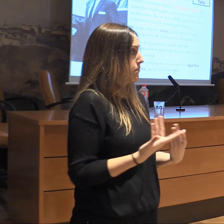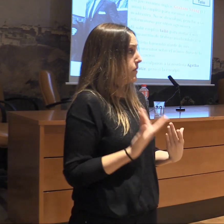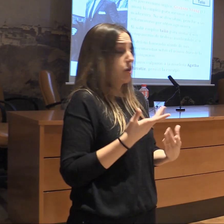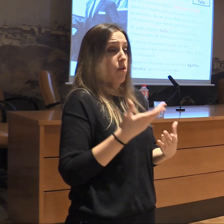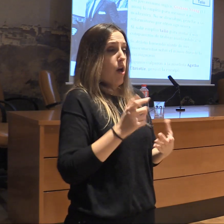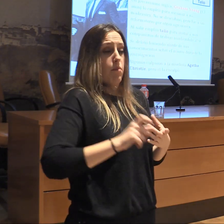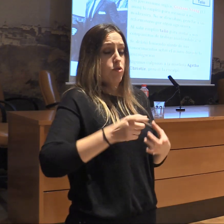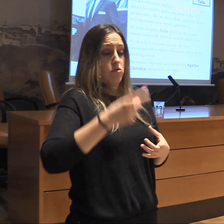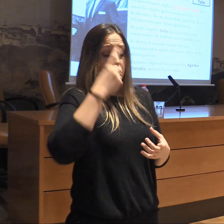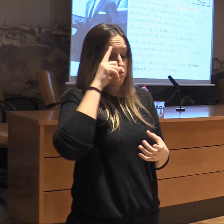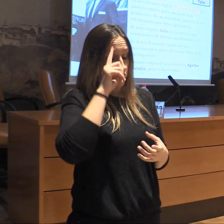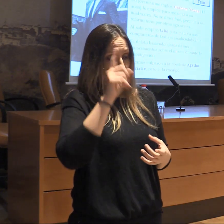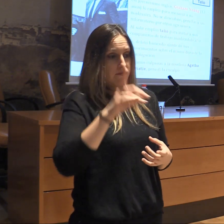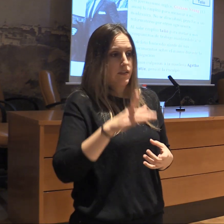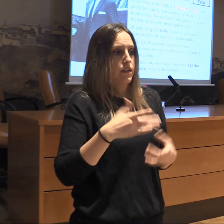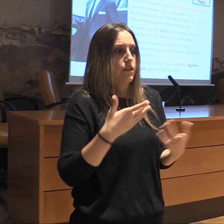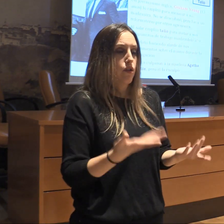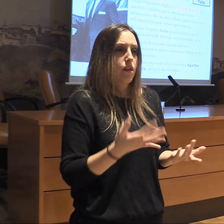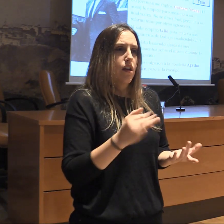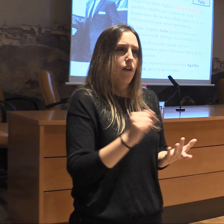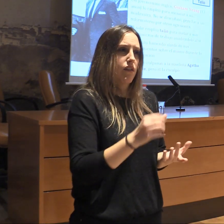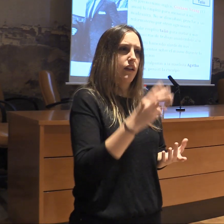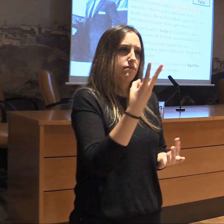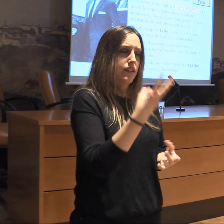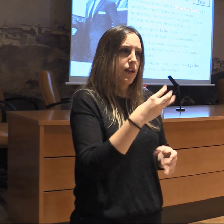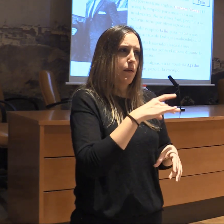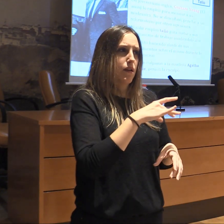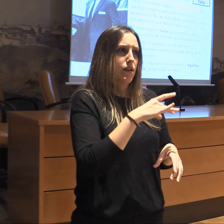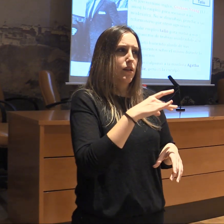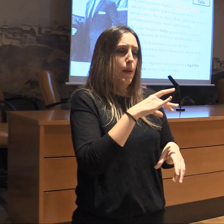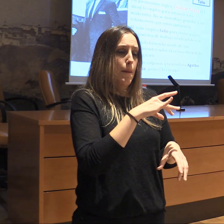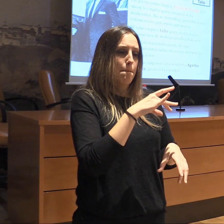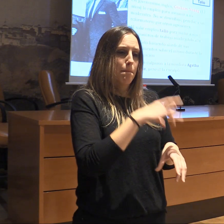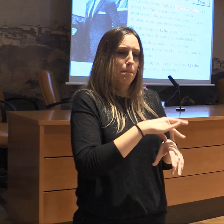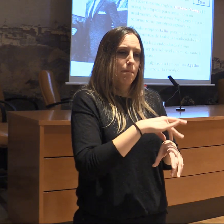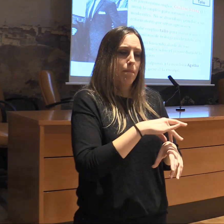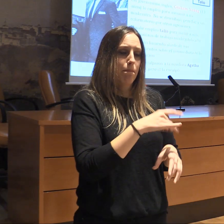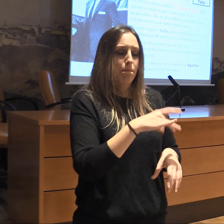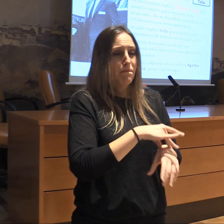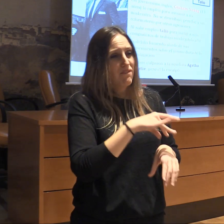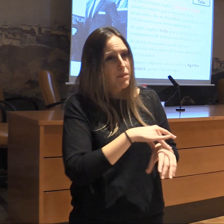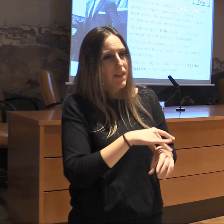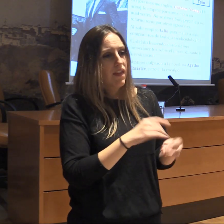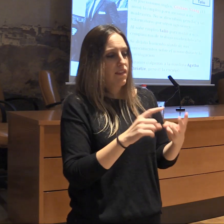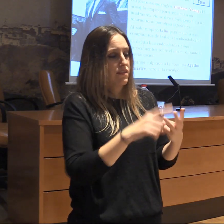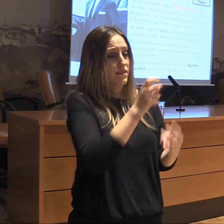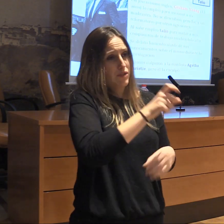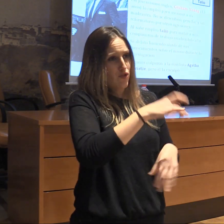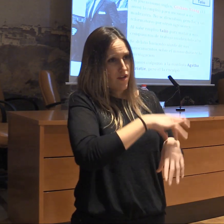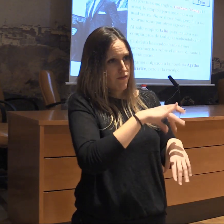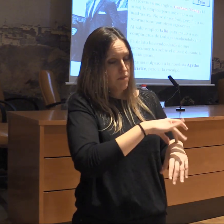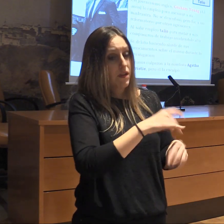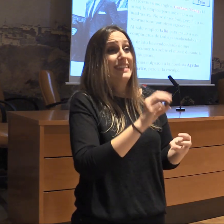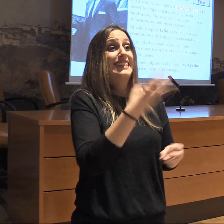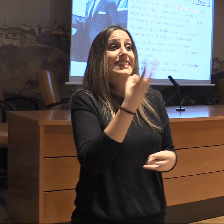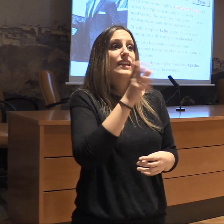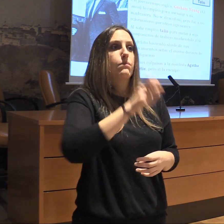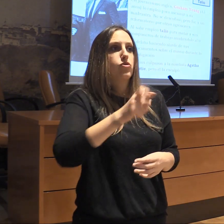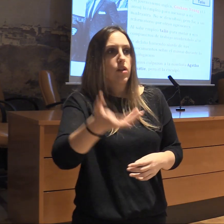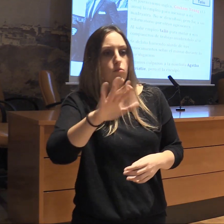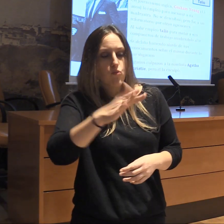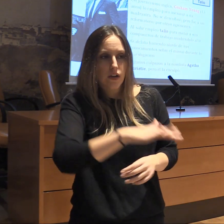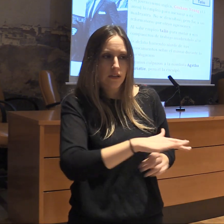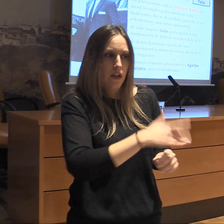4 víctimas mortales, 3 personas más enfermas y no tenía nadie idea, hablaban del bicho de Bovidon. Bovidon era el pueblo donde